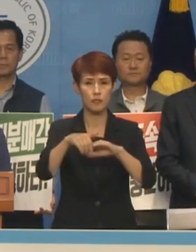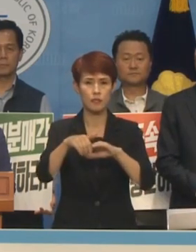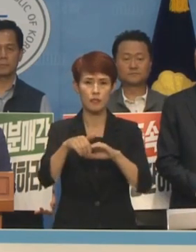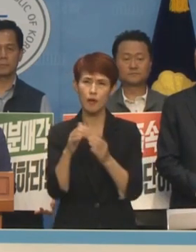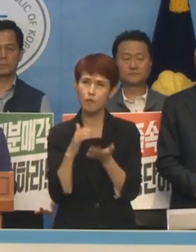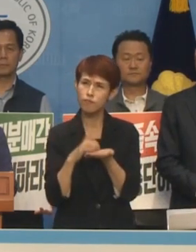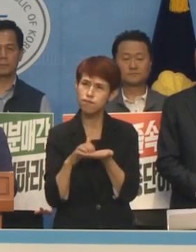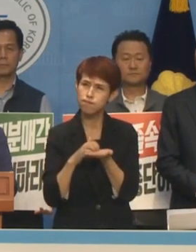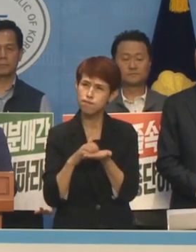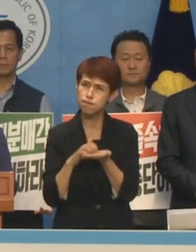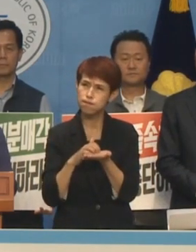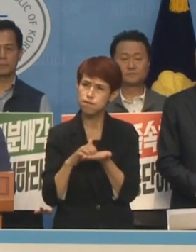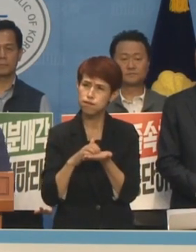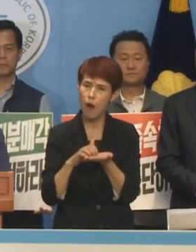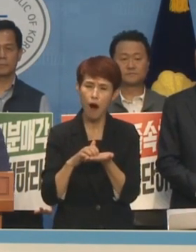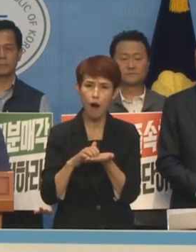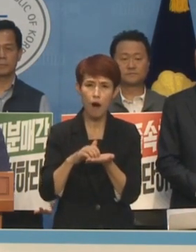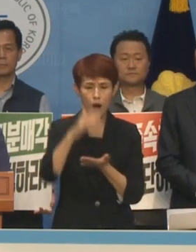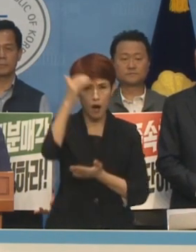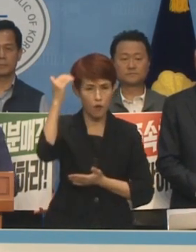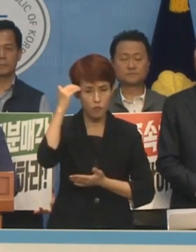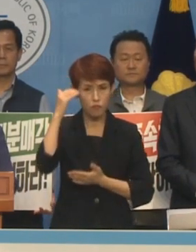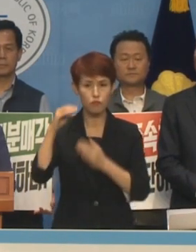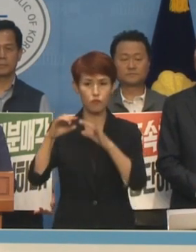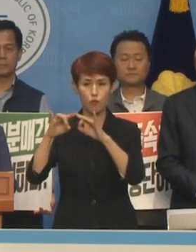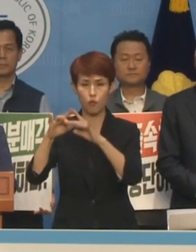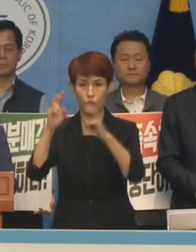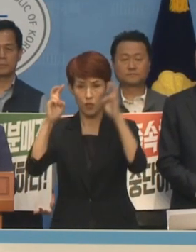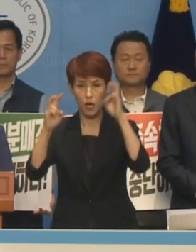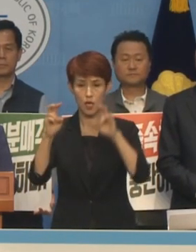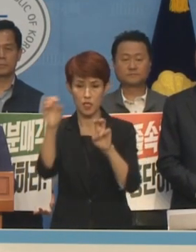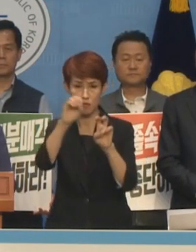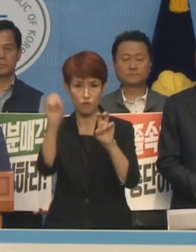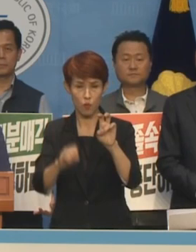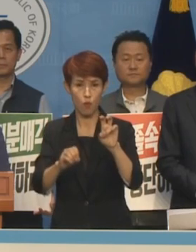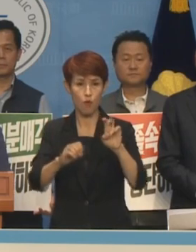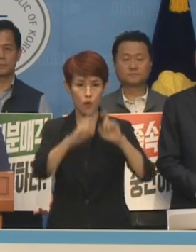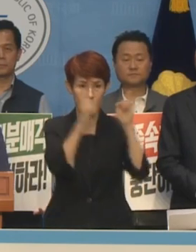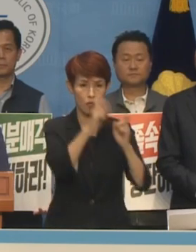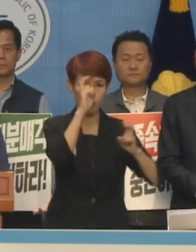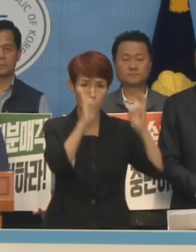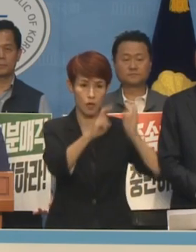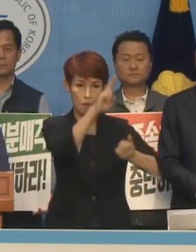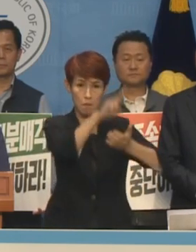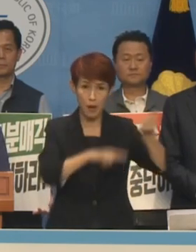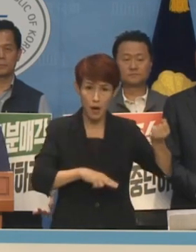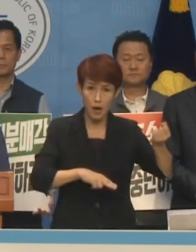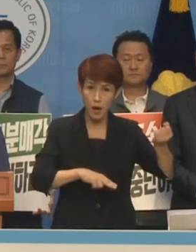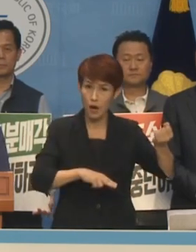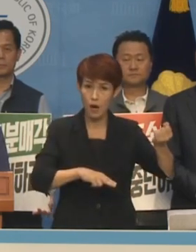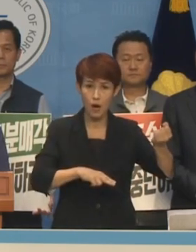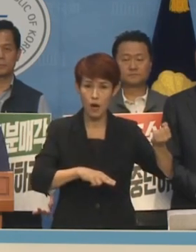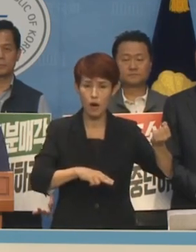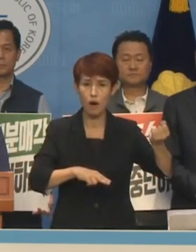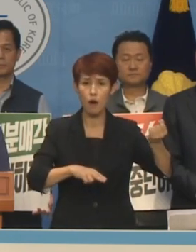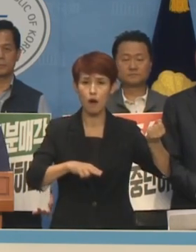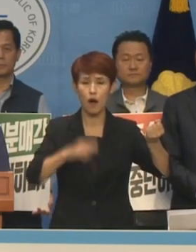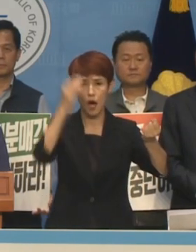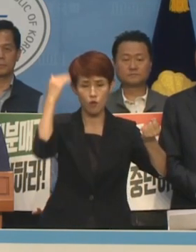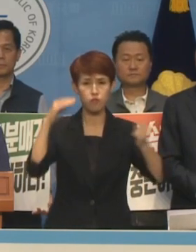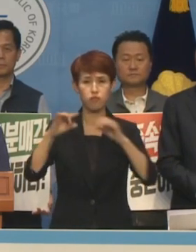계산기를 아무리 두들겨도 한전 KDN 지분 20%를 민간에 매각하는 것은